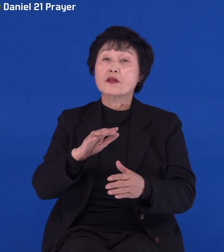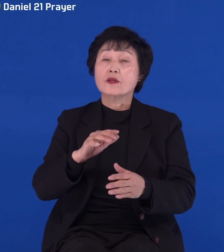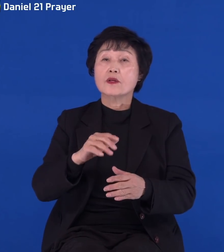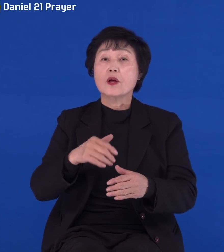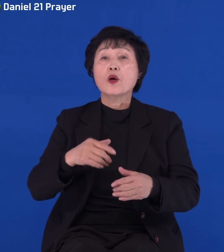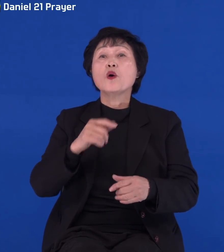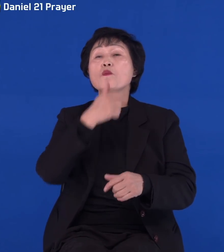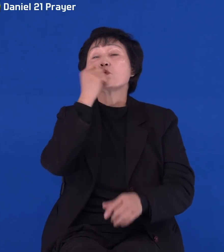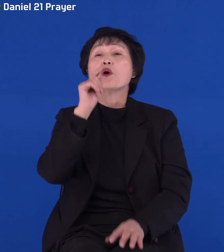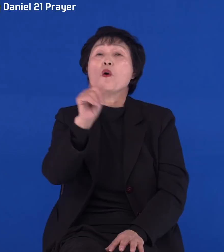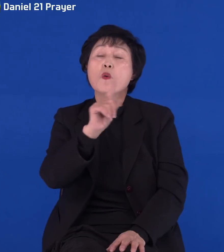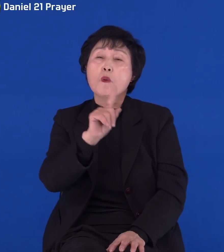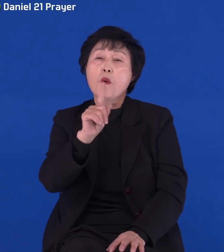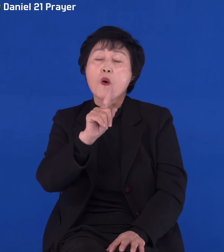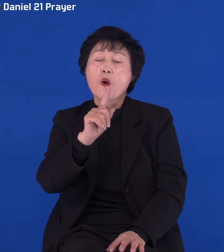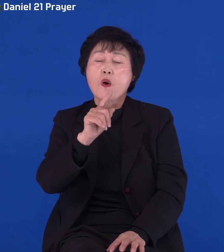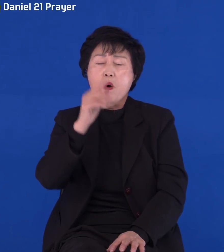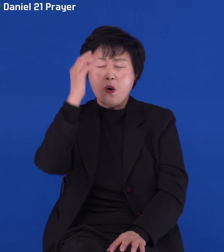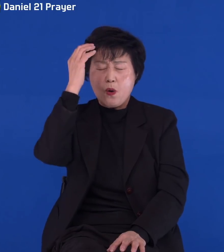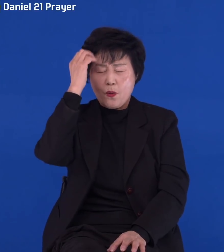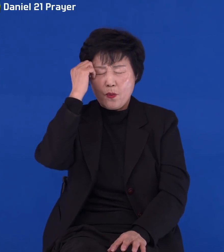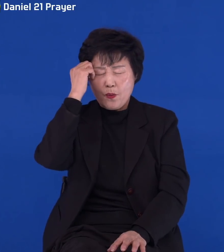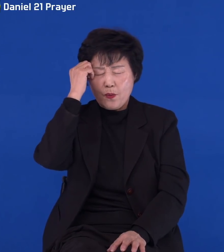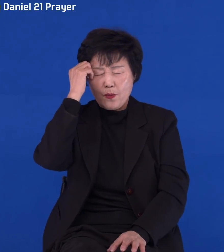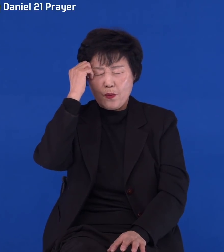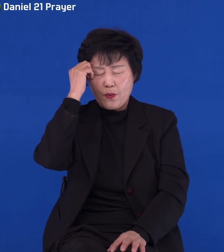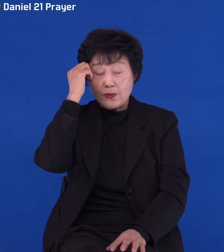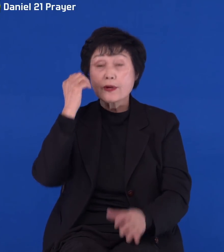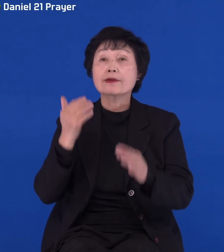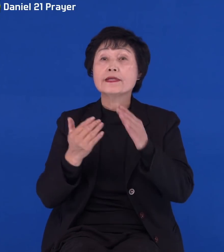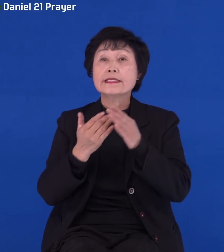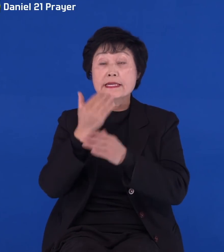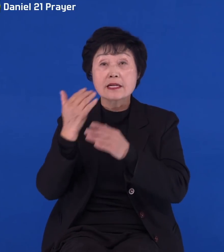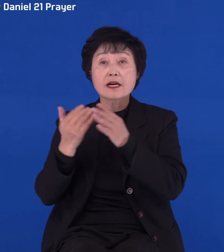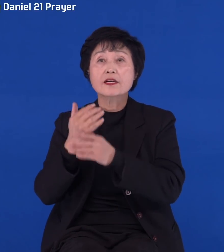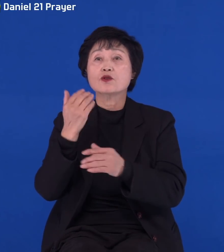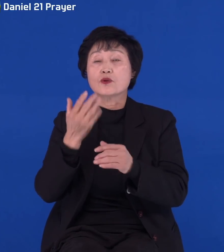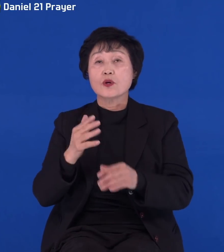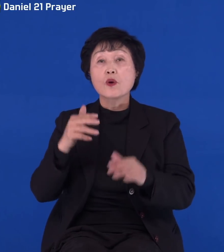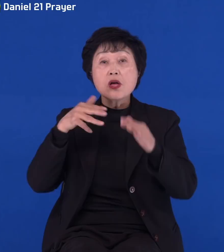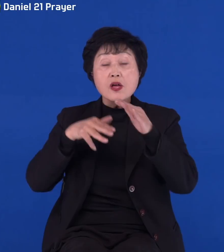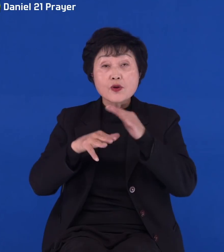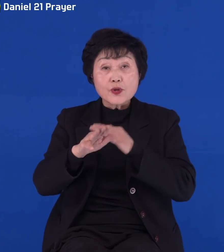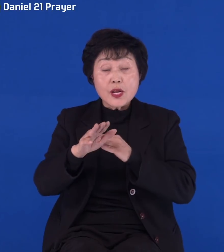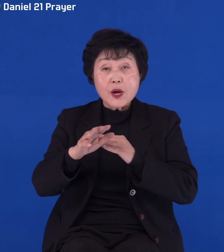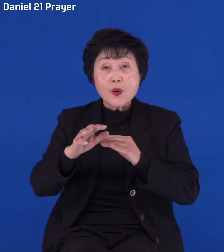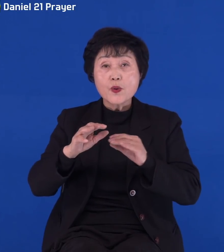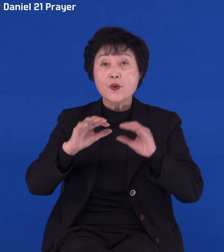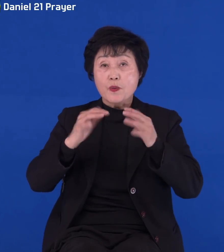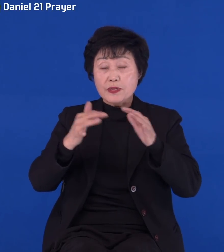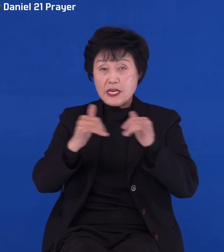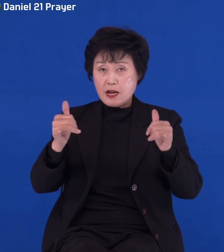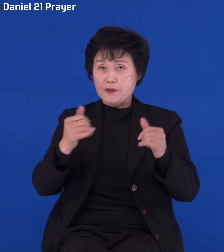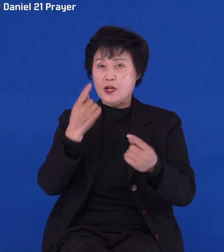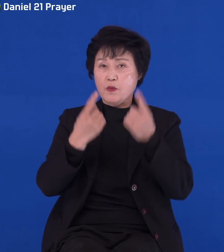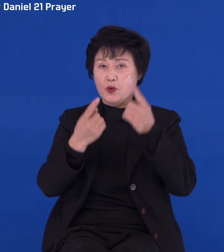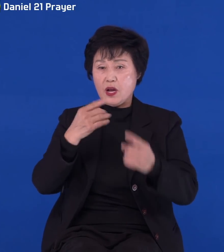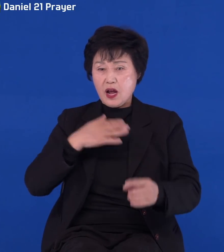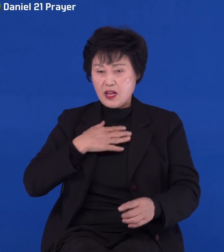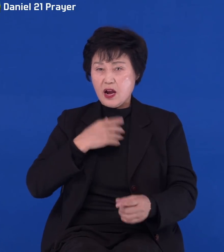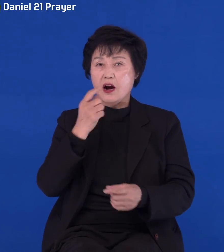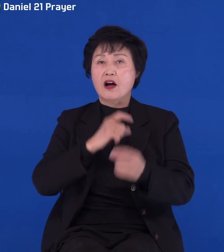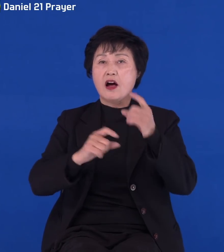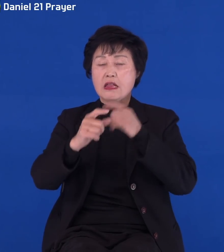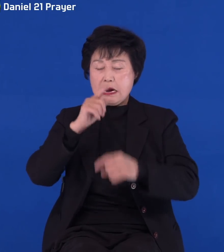체험을 받던 것들이 기억나면서 두려워 떨기 시작하는 거예요. 왜냐? 출애굽한 이스라엘 백성보다 악하다는 제 자신을 발견하게 된 거죠. 무릎을